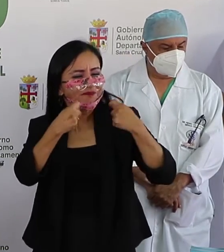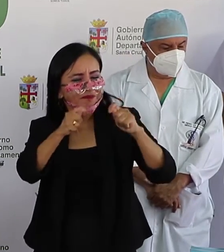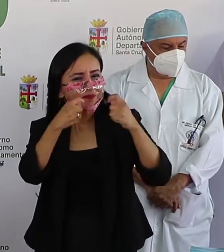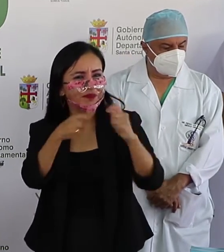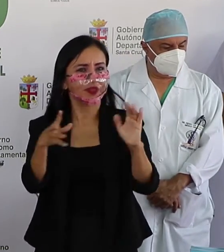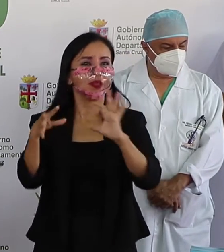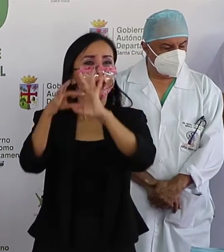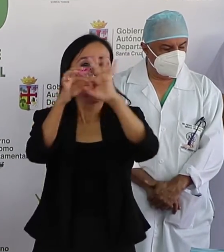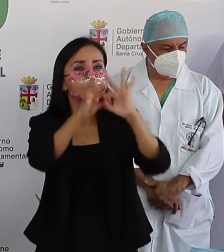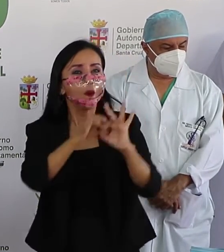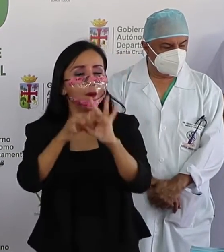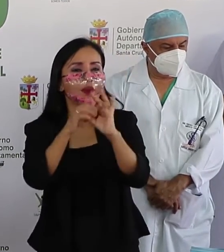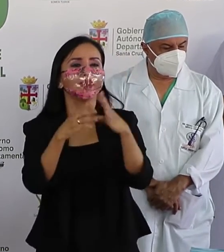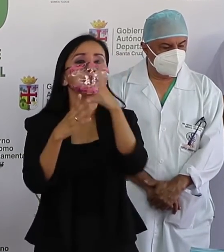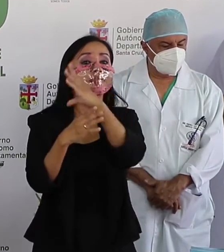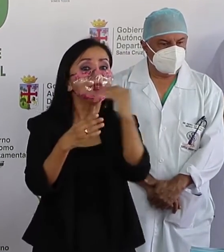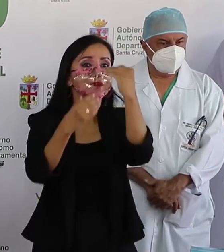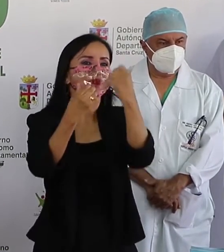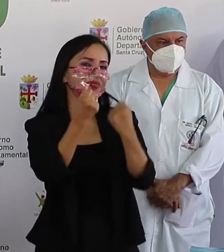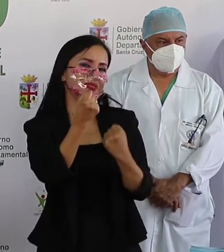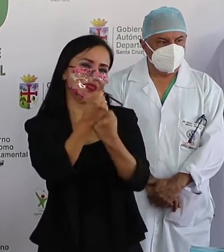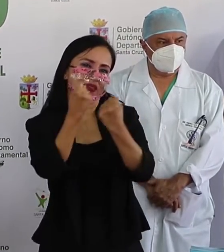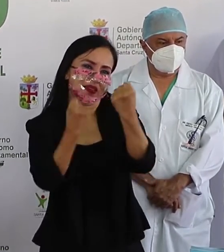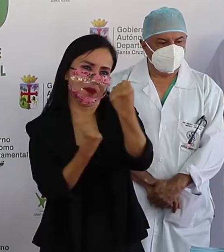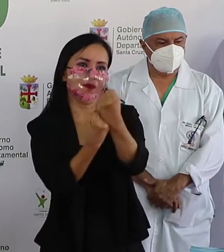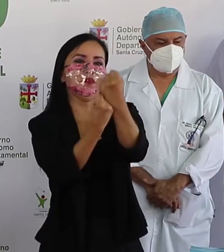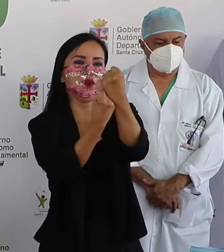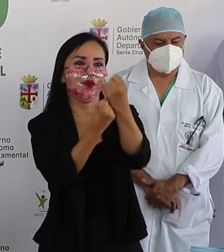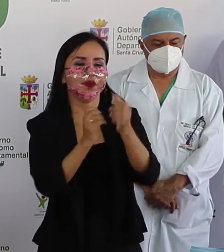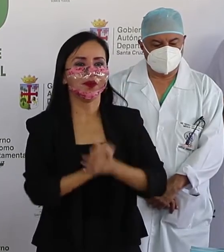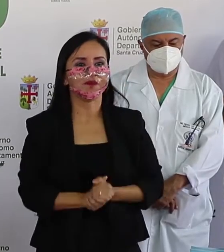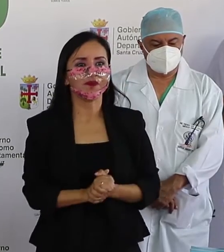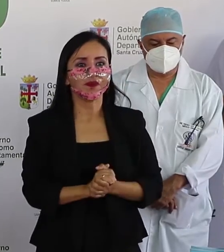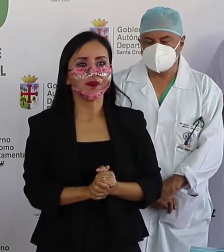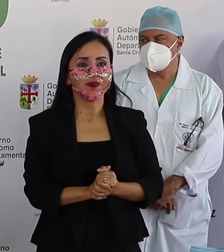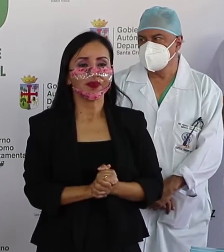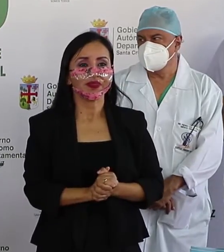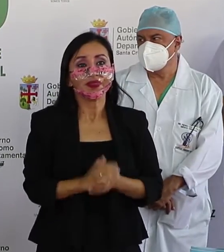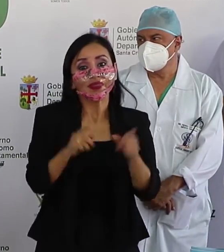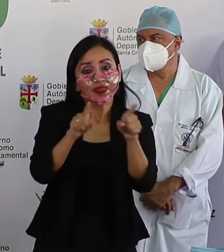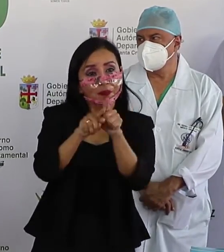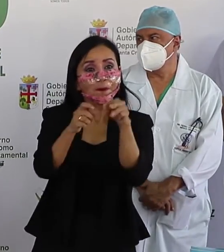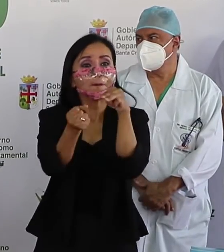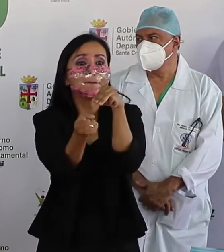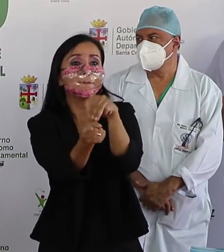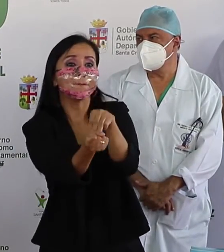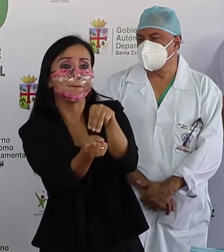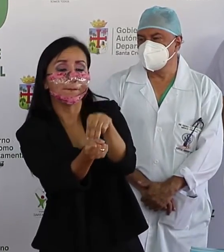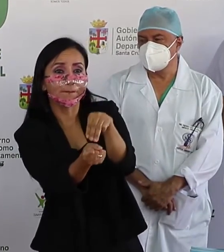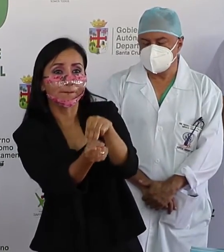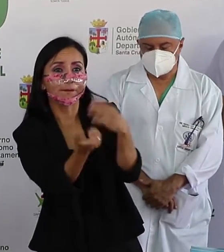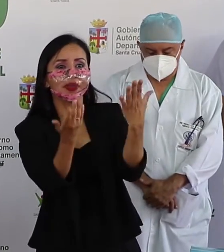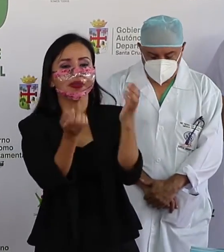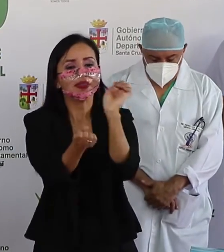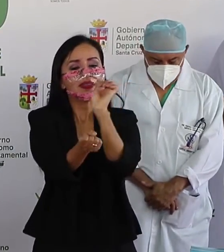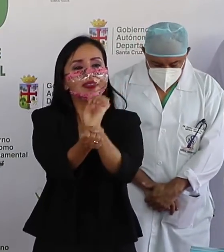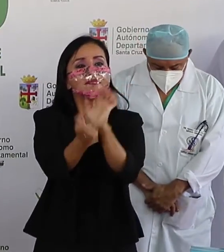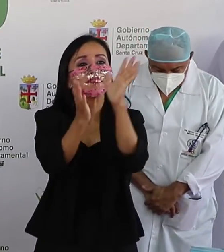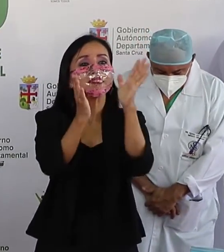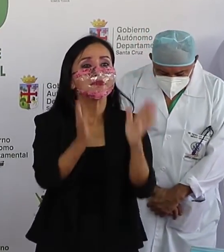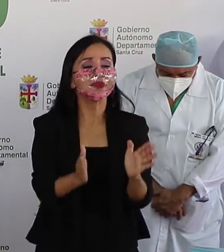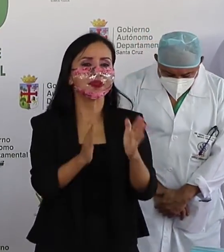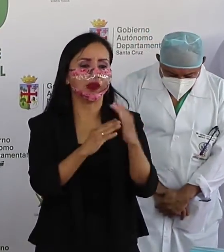perseverancia, la unidad y la solidaridad. Además de los médicos y